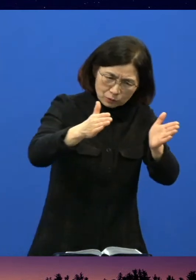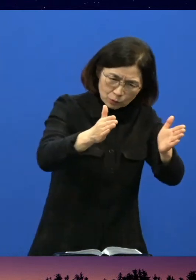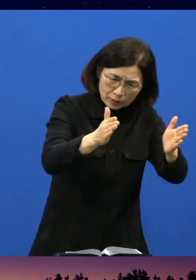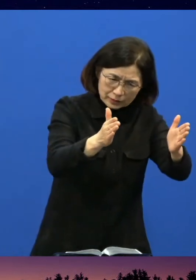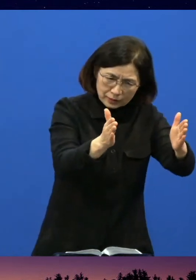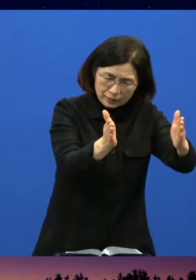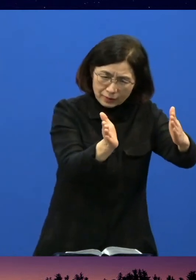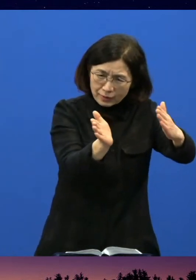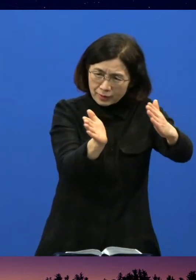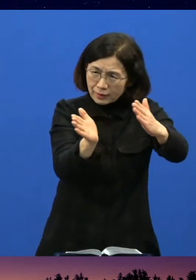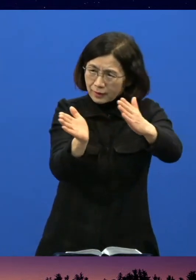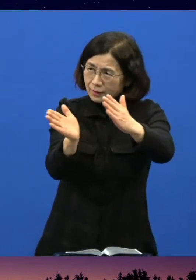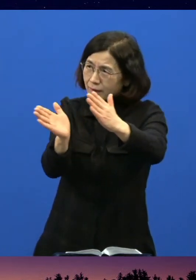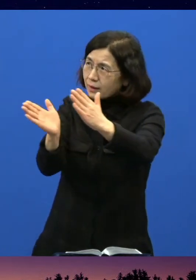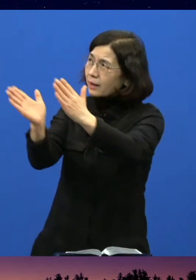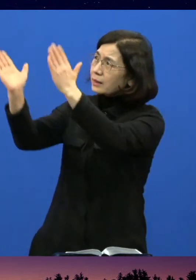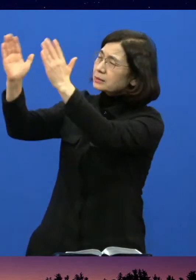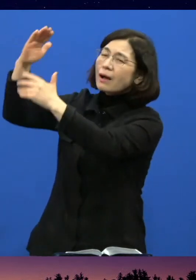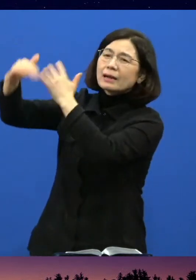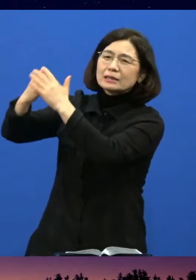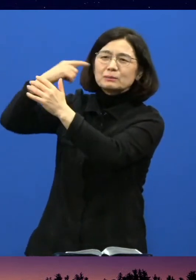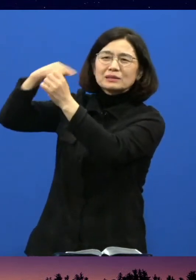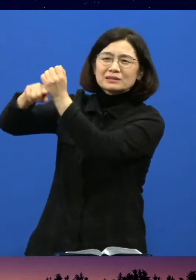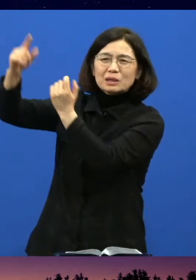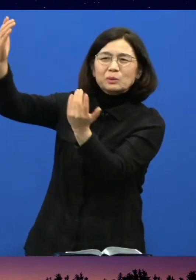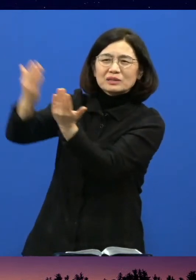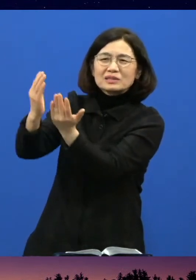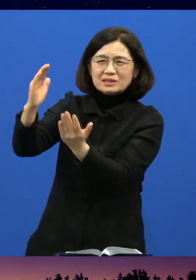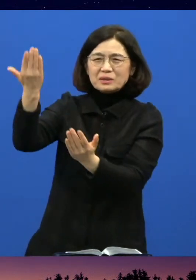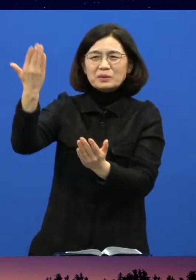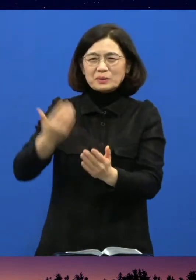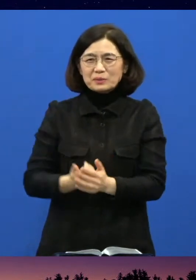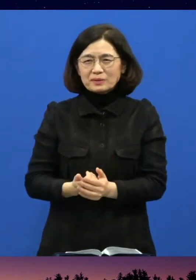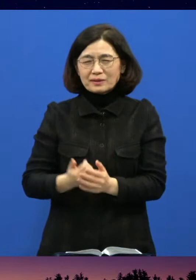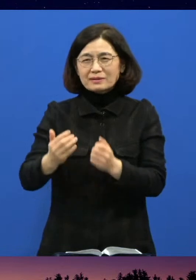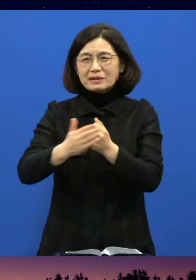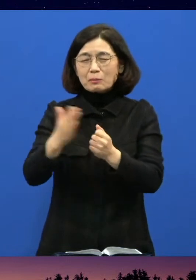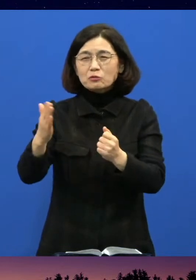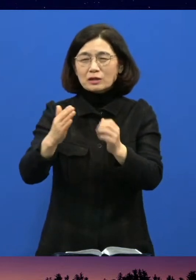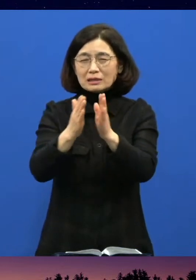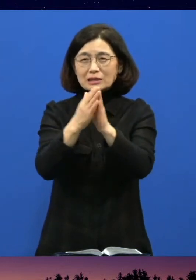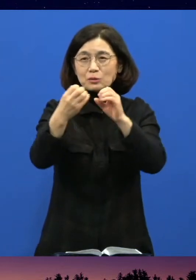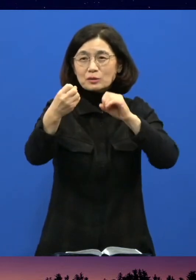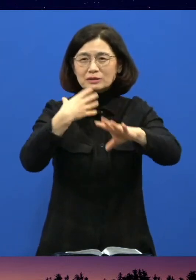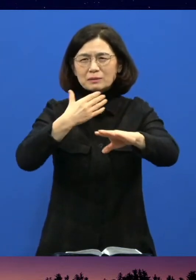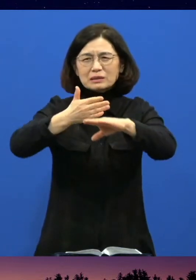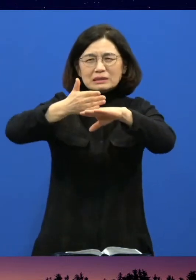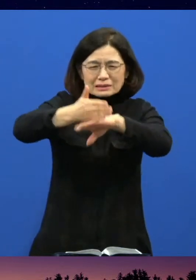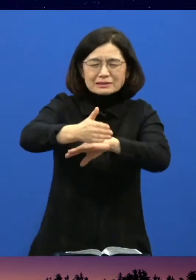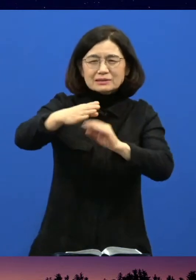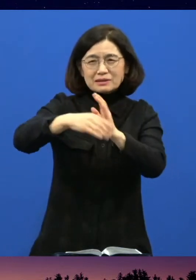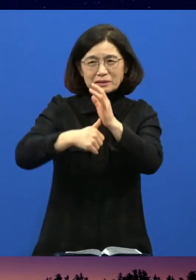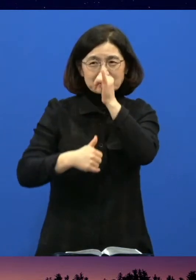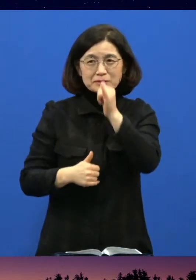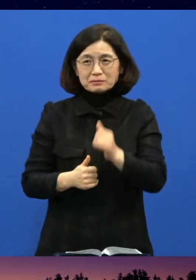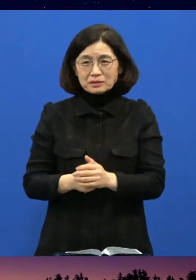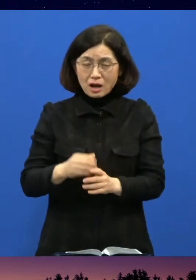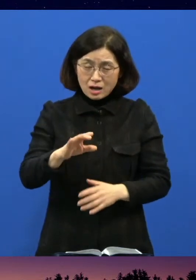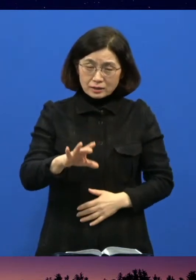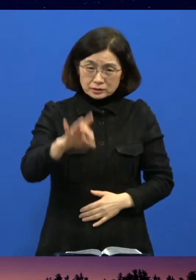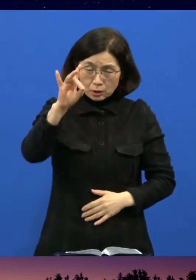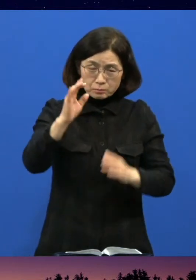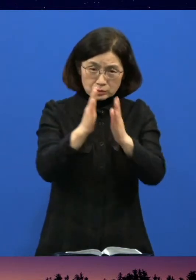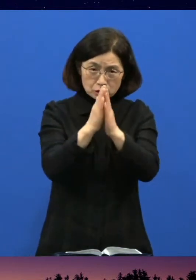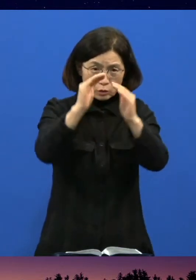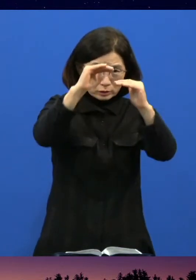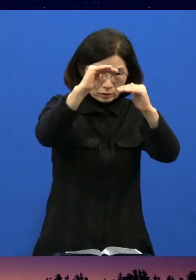이것이 기다리는 시간을 통해 만들어진 것이에요. 우리의 기도가 어떤 때는요, 완전히 바뀔 때가 있어요. 내가 처음